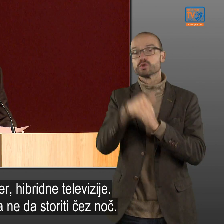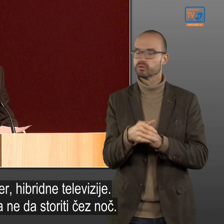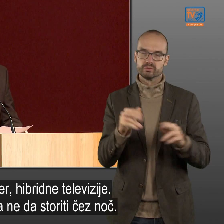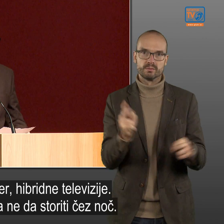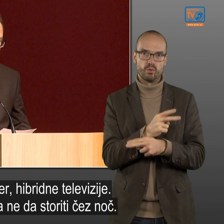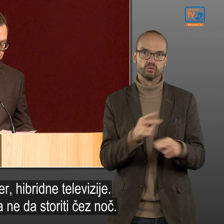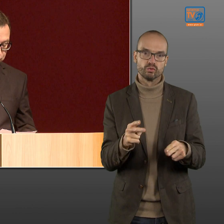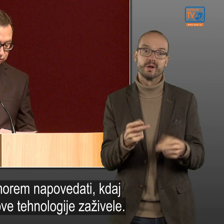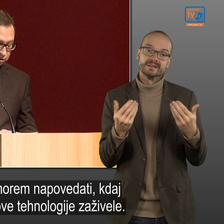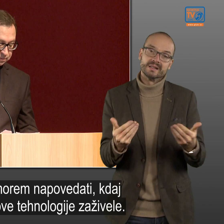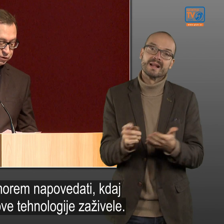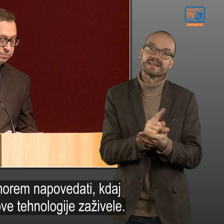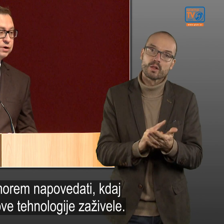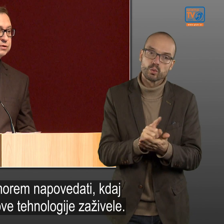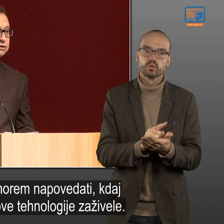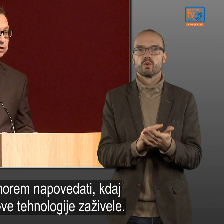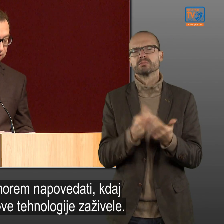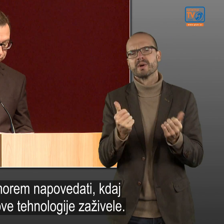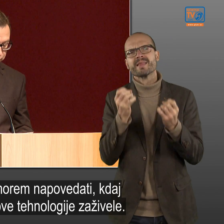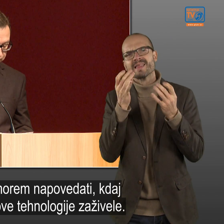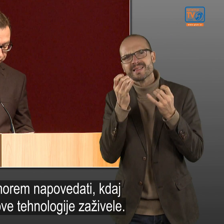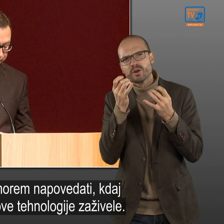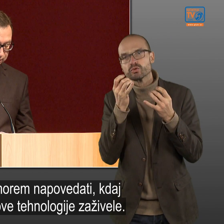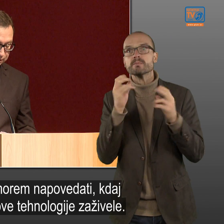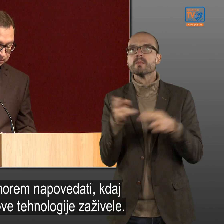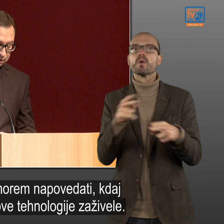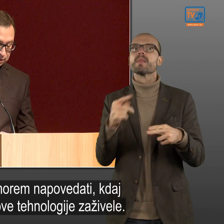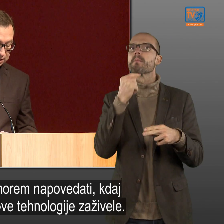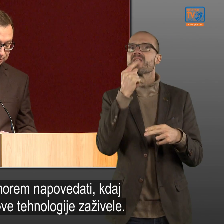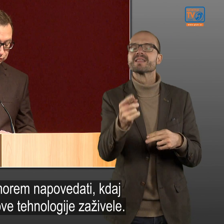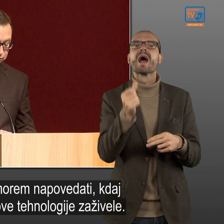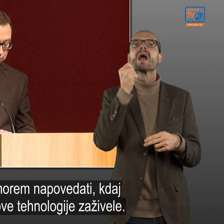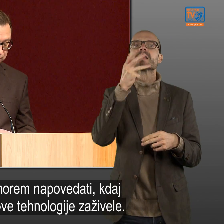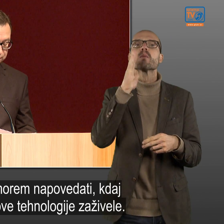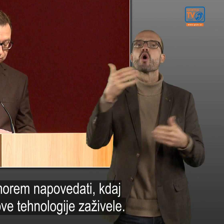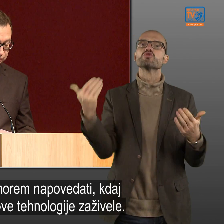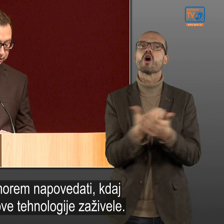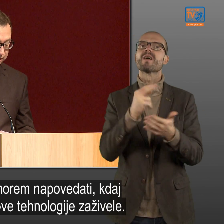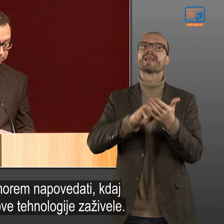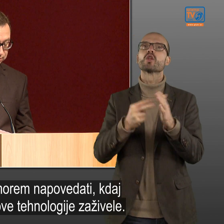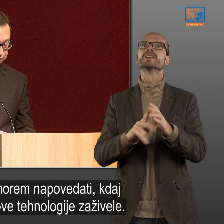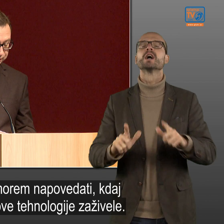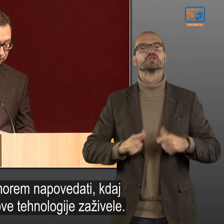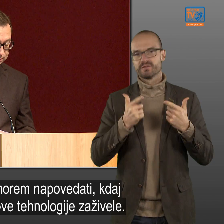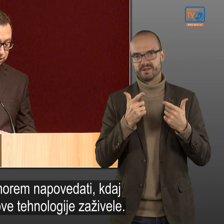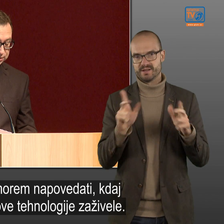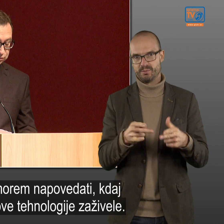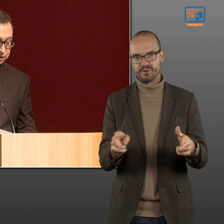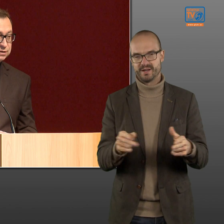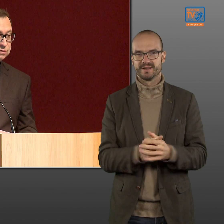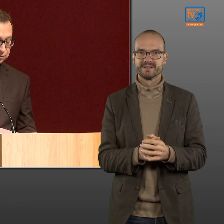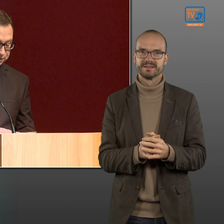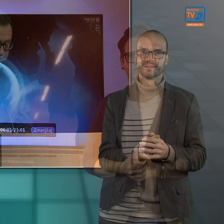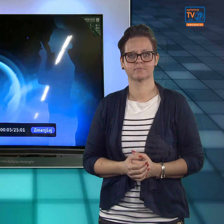noč. Zato trenutno še ne moramo zelo natančno napovedati, kdaj bodo nove tehnologije dejansko zaživele.